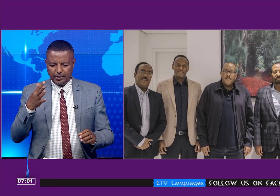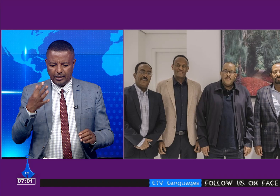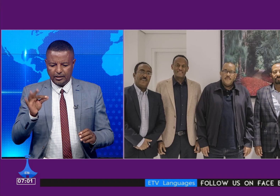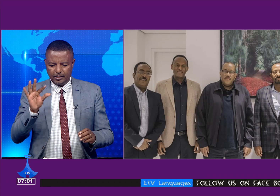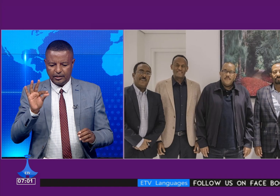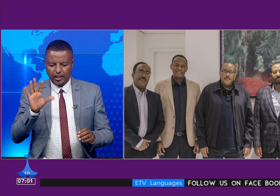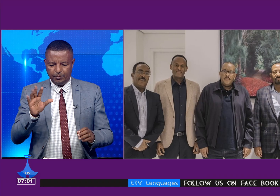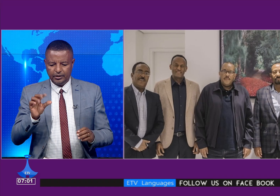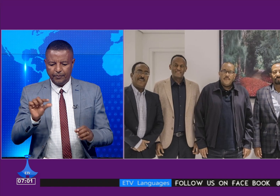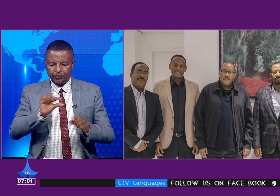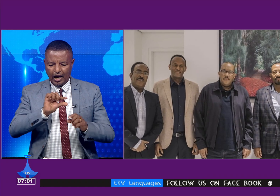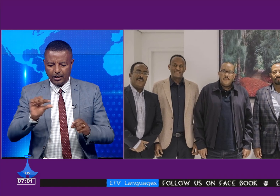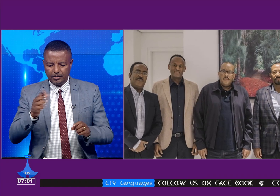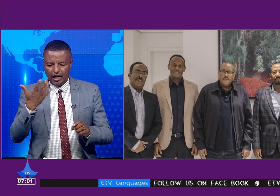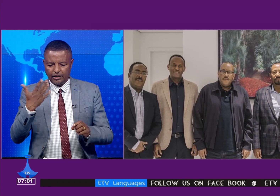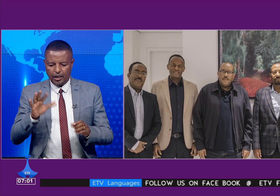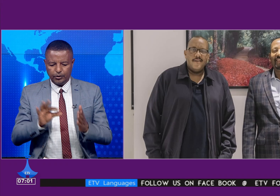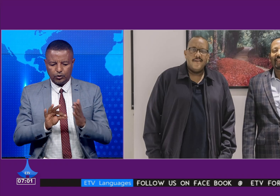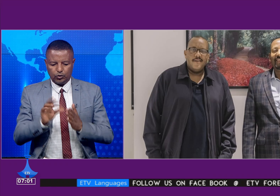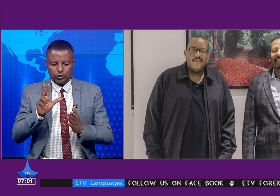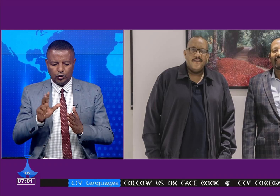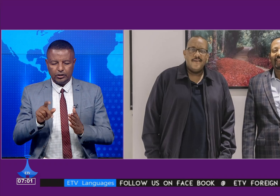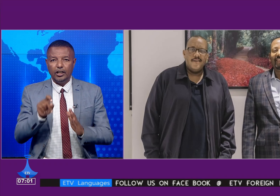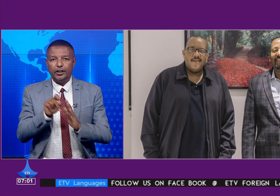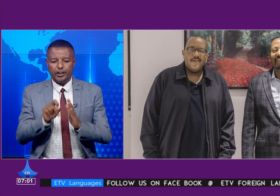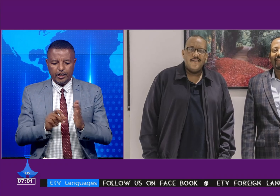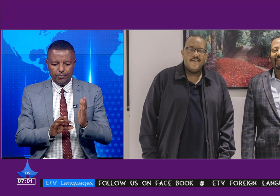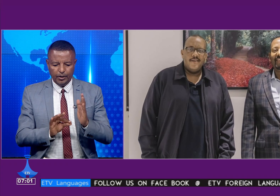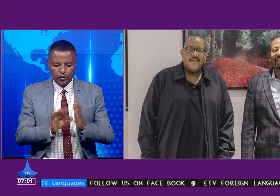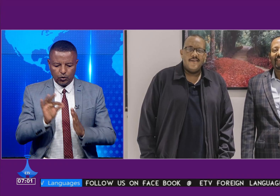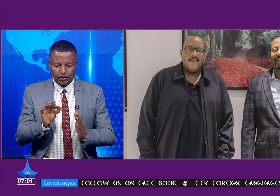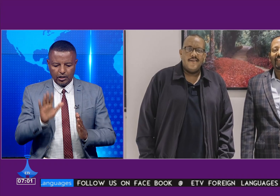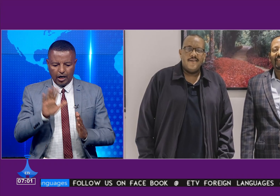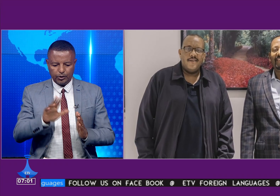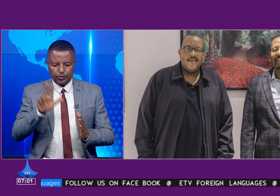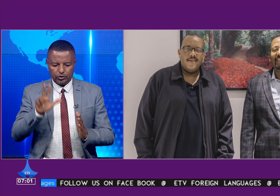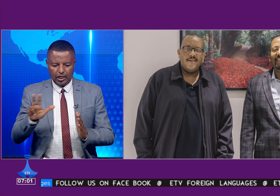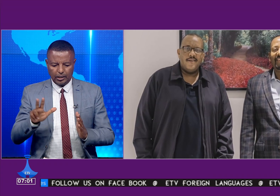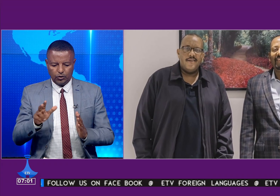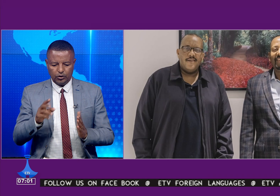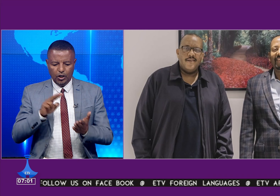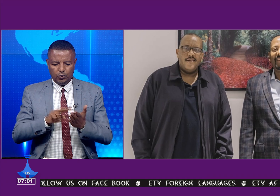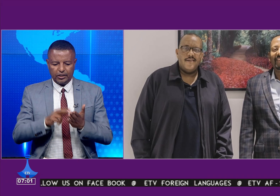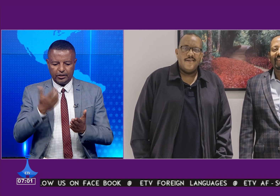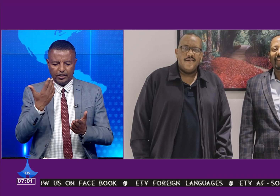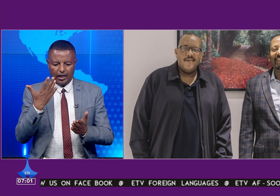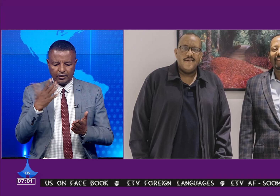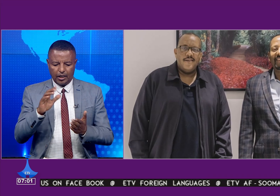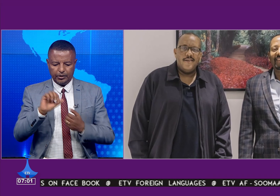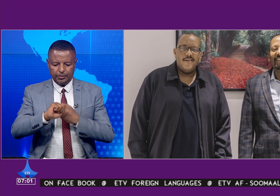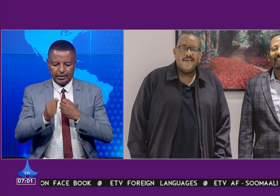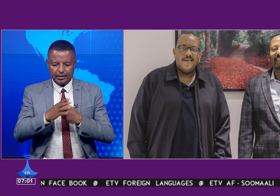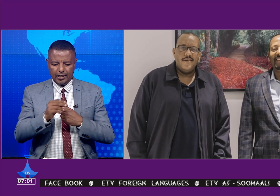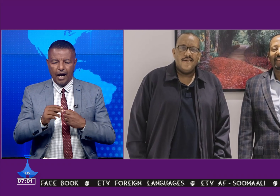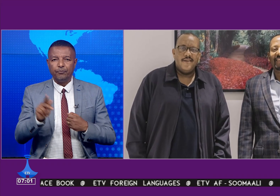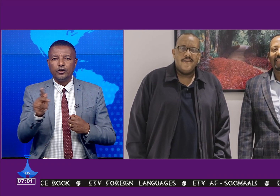359 በ1995 አንቀጽ 15 ቁጥር 3 ደንብ ቁጥር 533